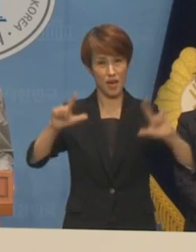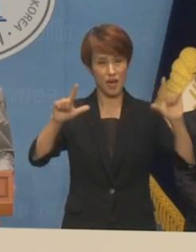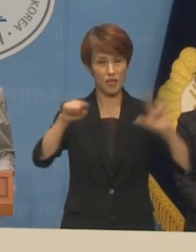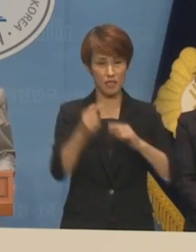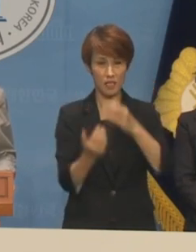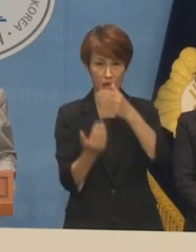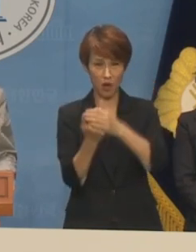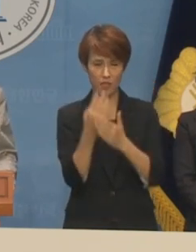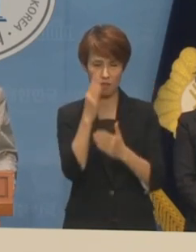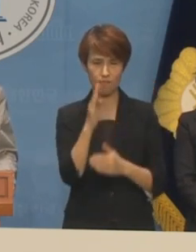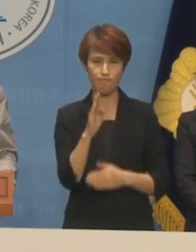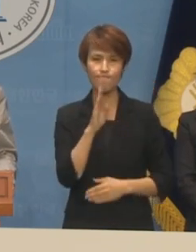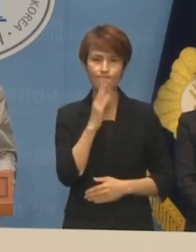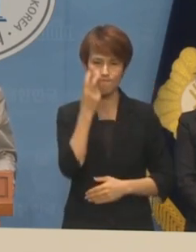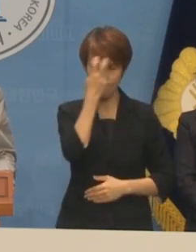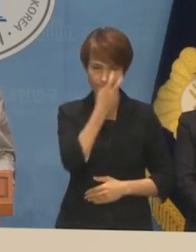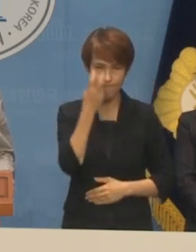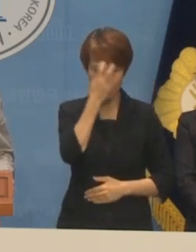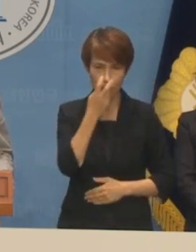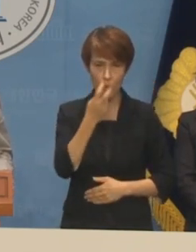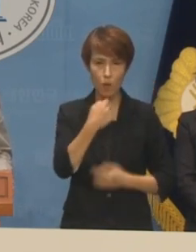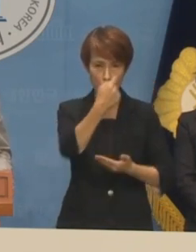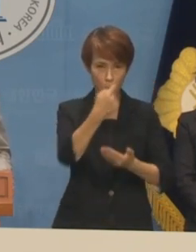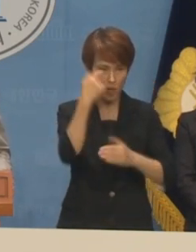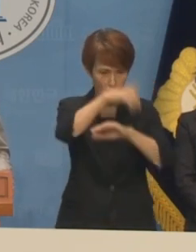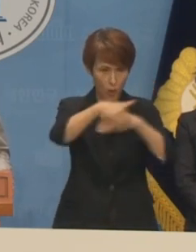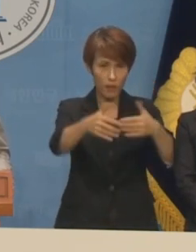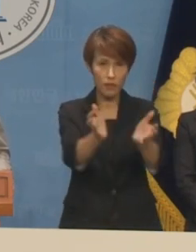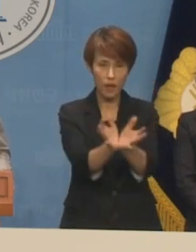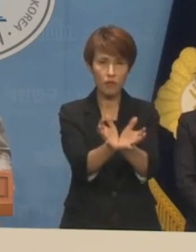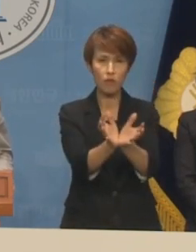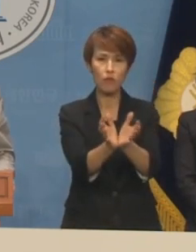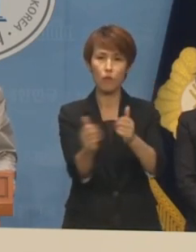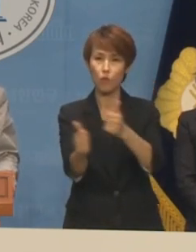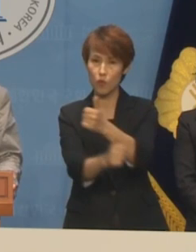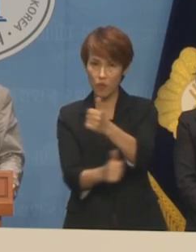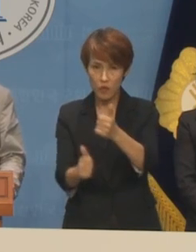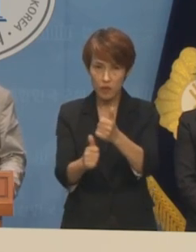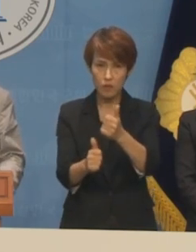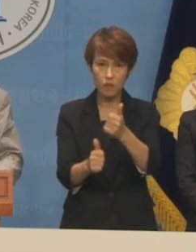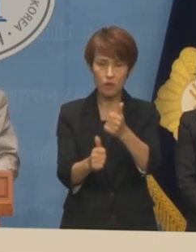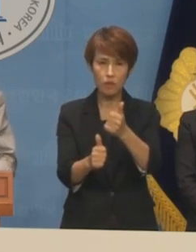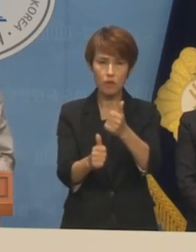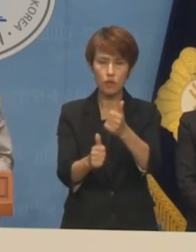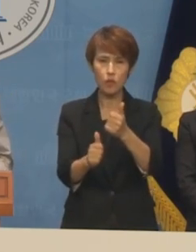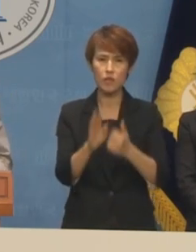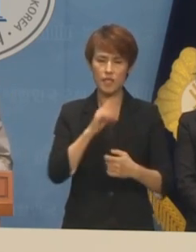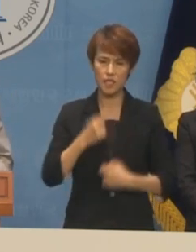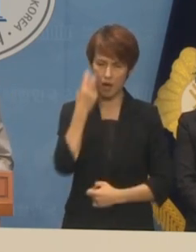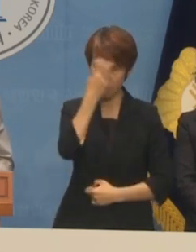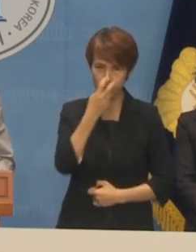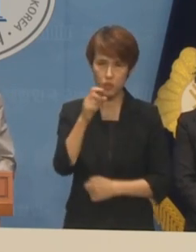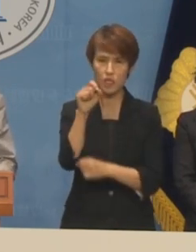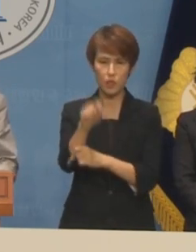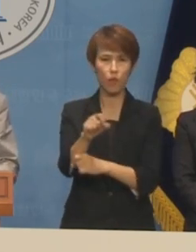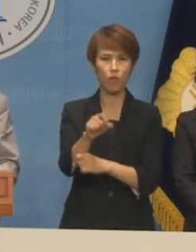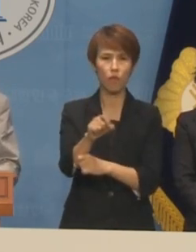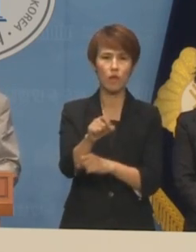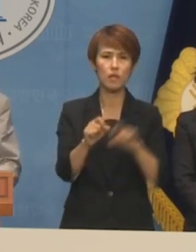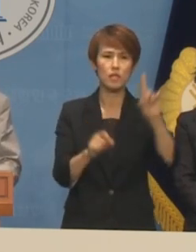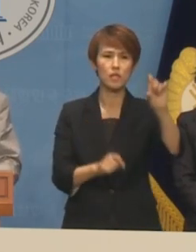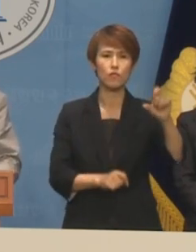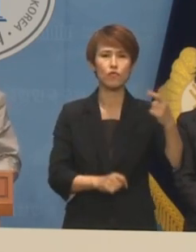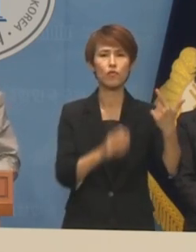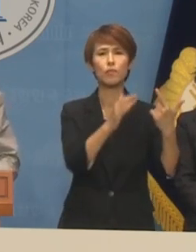사건 진상조사 보고서 작성 기획단 소위원회 위원들과 진상규명과 직원 등